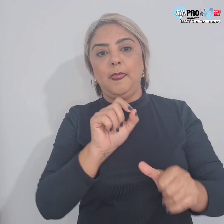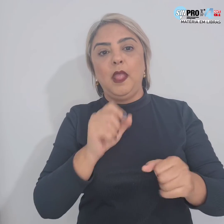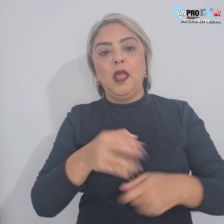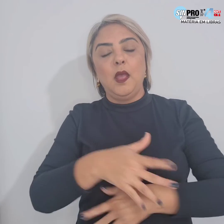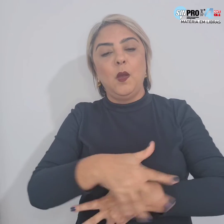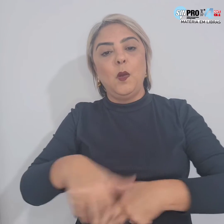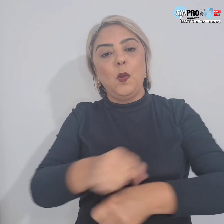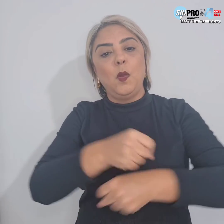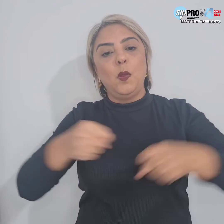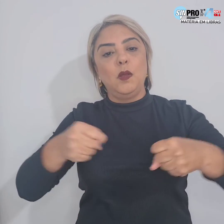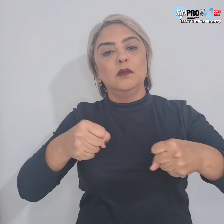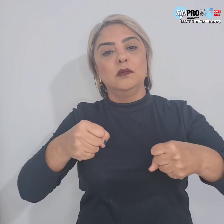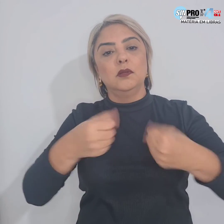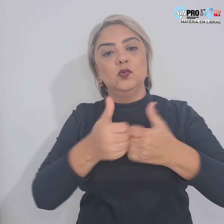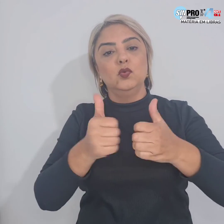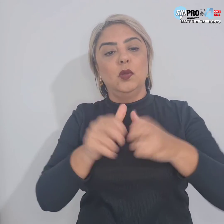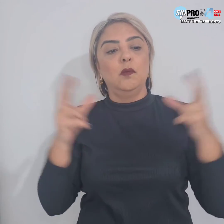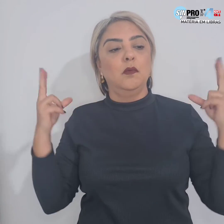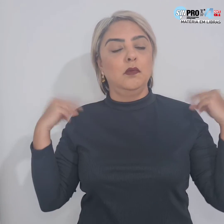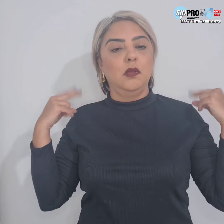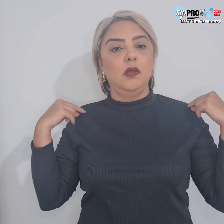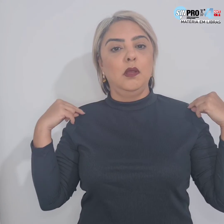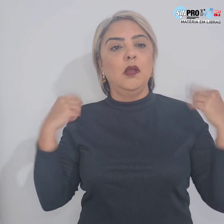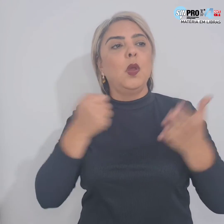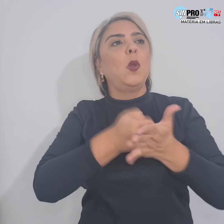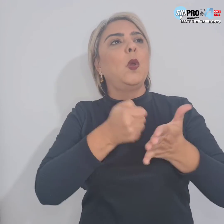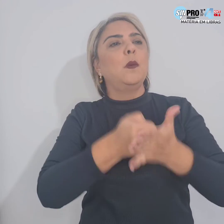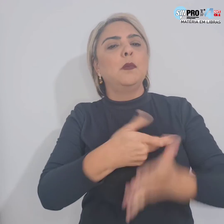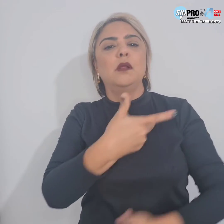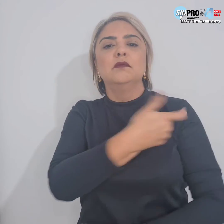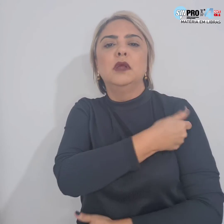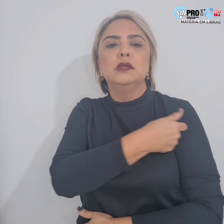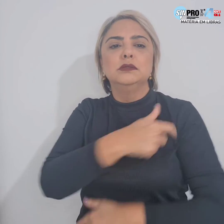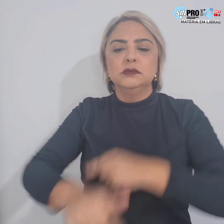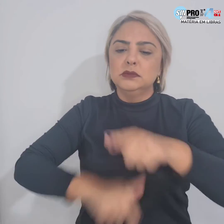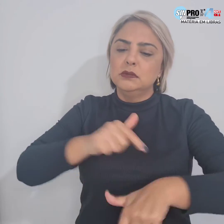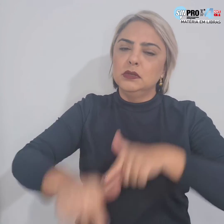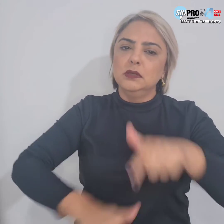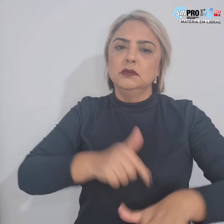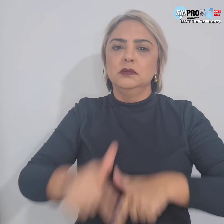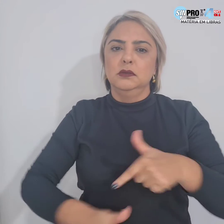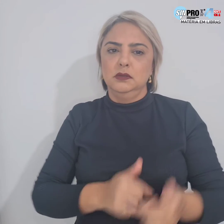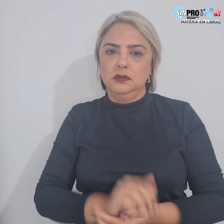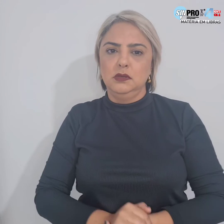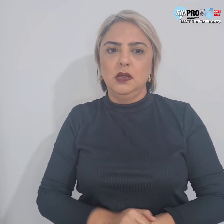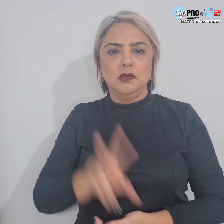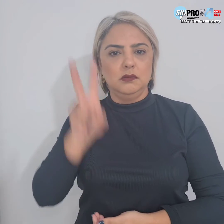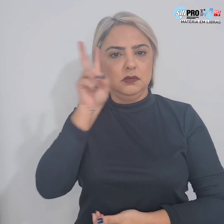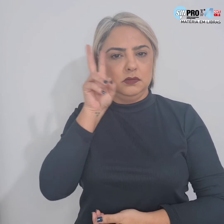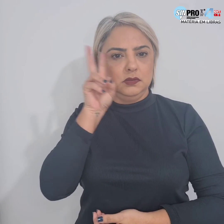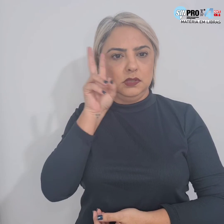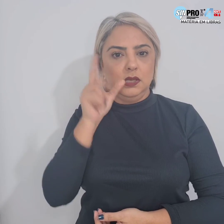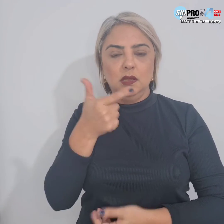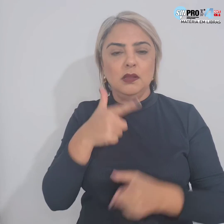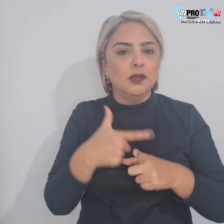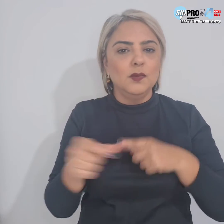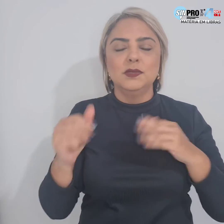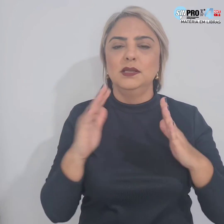dos rodoviários para cobrar a vacinação dos trabalhadores. Nesta segunda, não saia de casa.